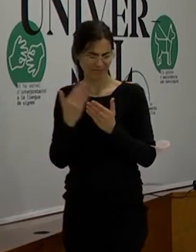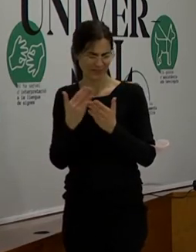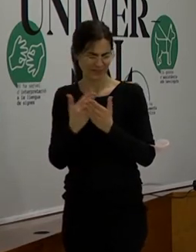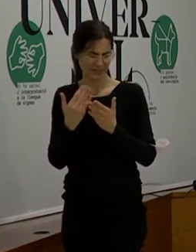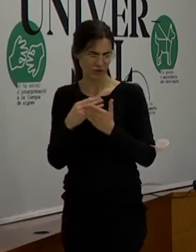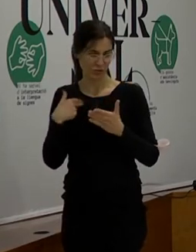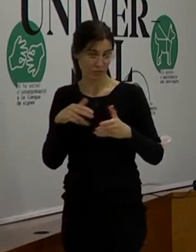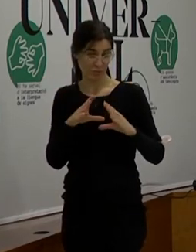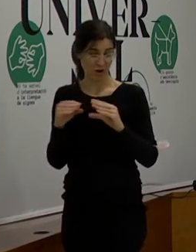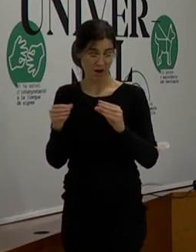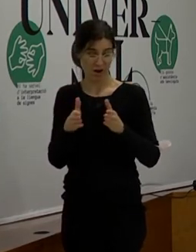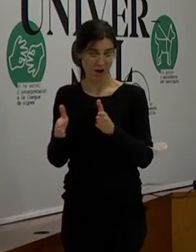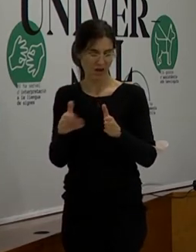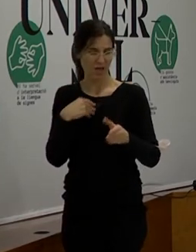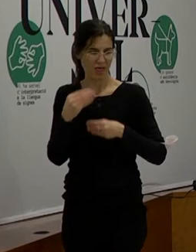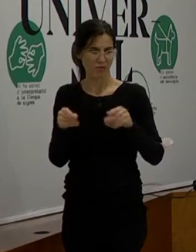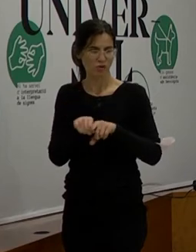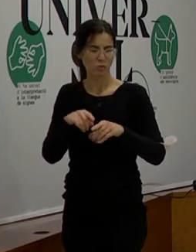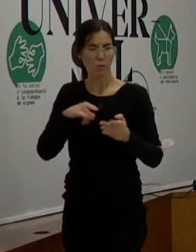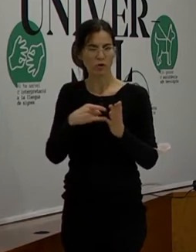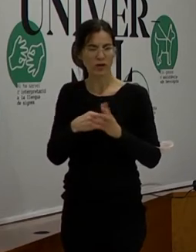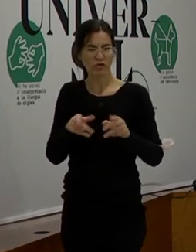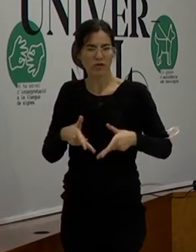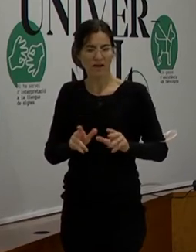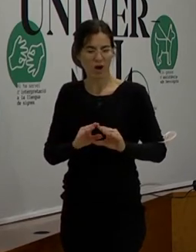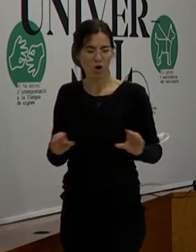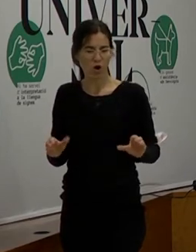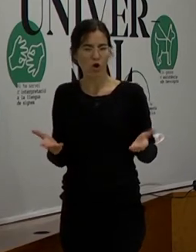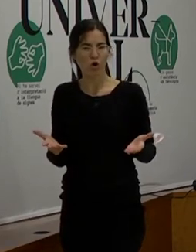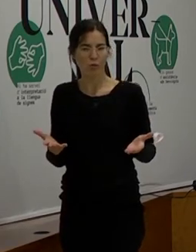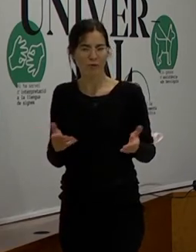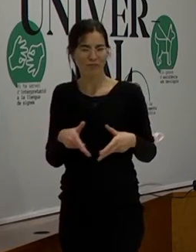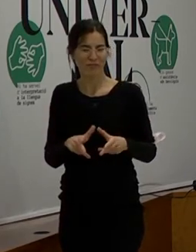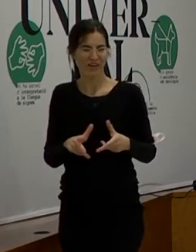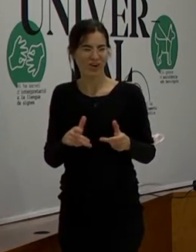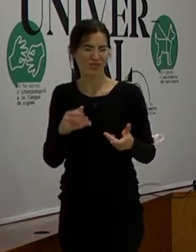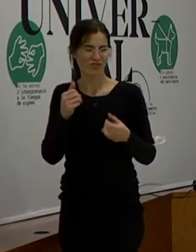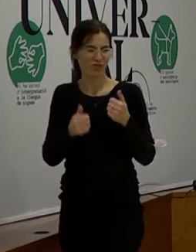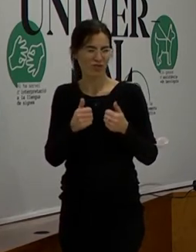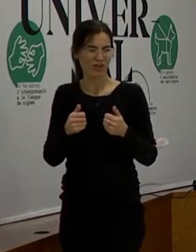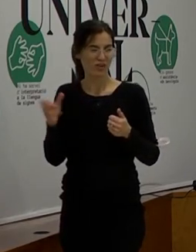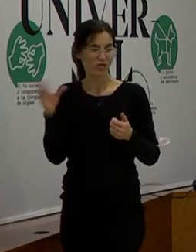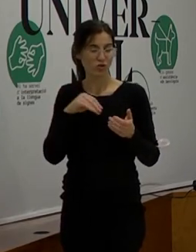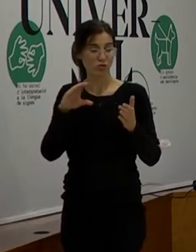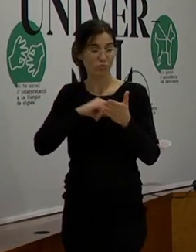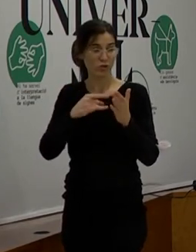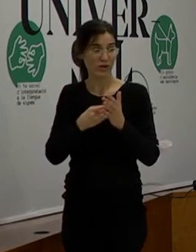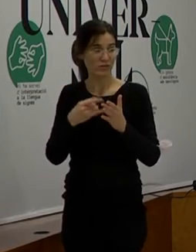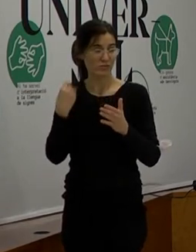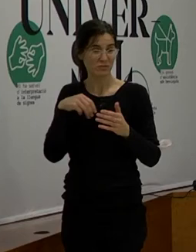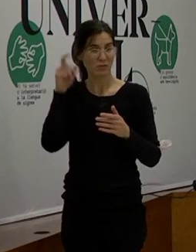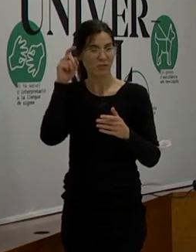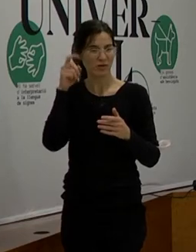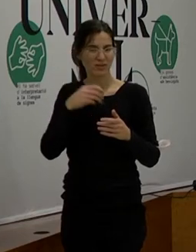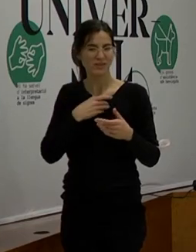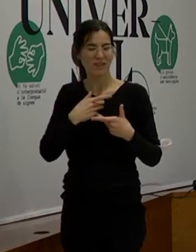el projecte del banco. El correa nos hacía hacer el banco. Entonces, todos los proyectos en la arquitectura, los profesores hacemos